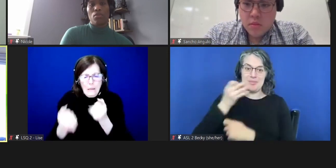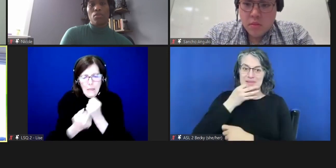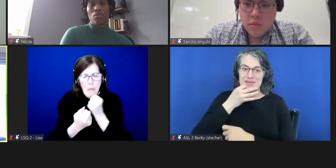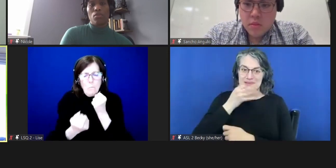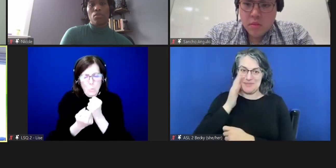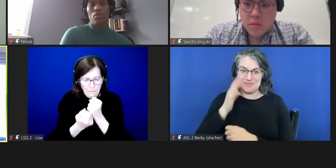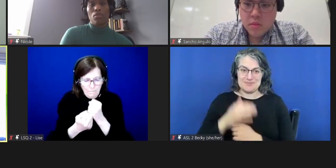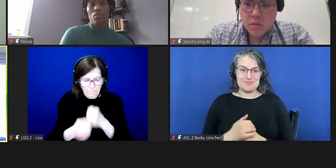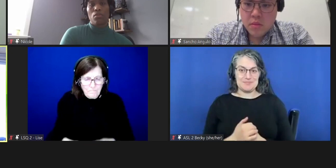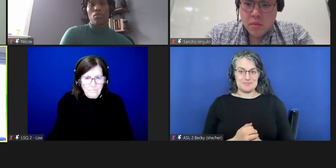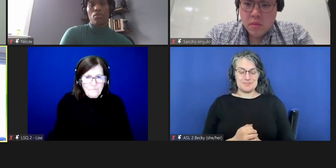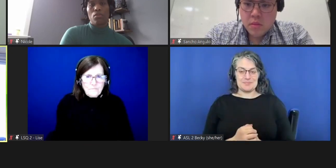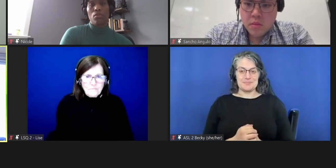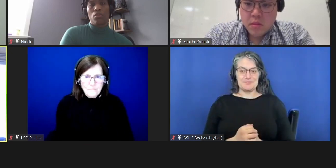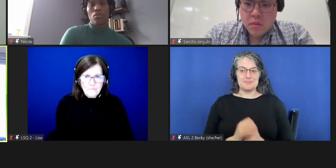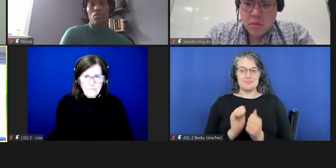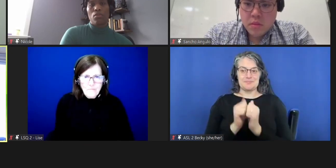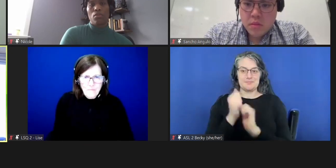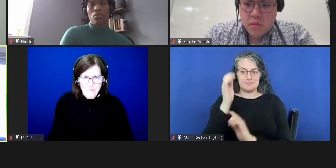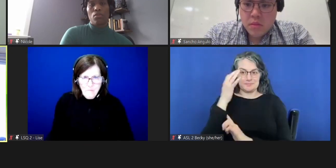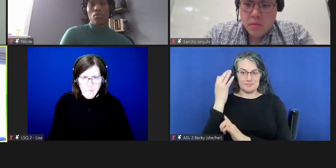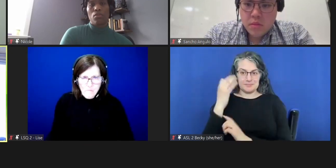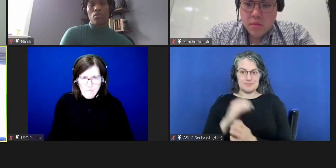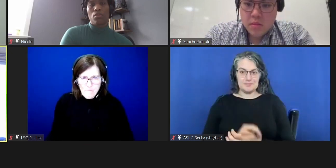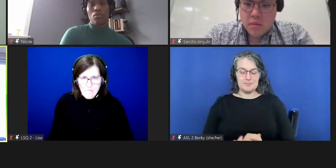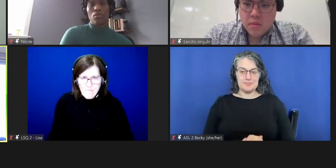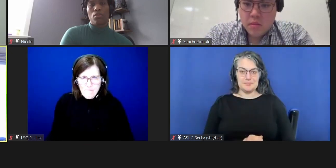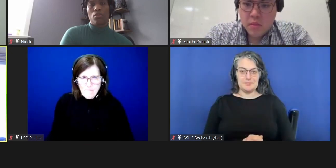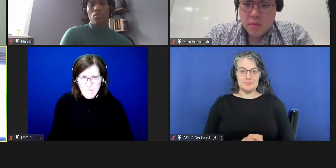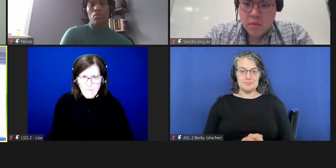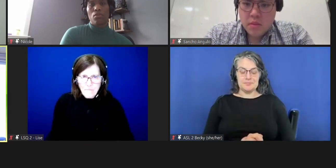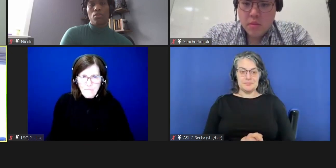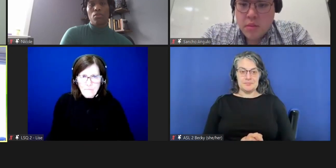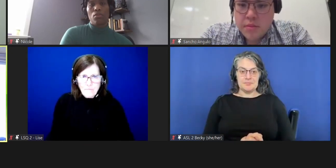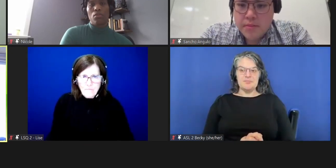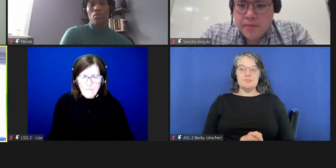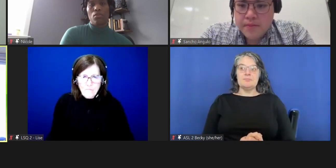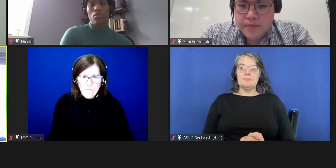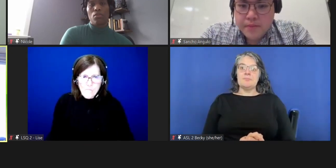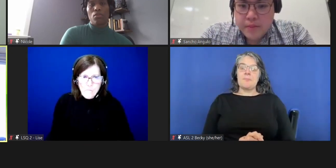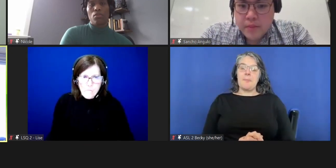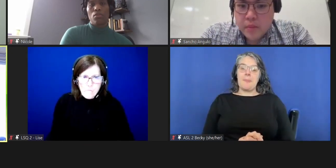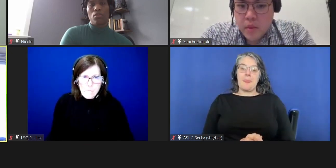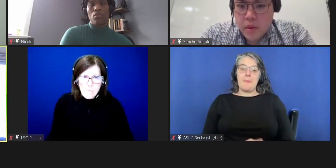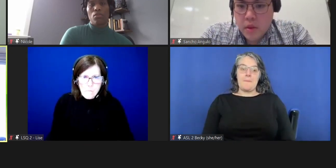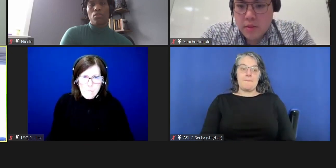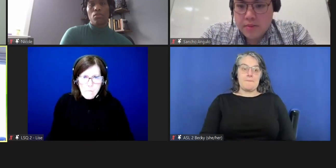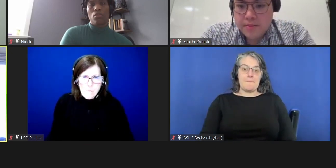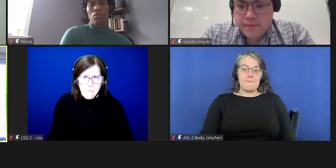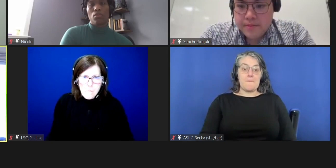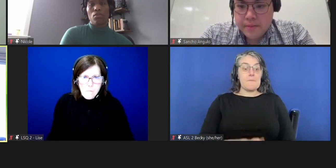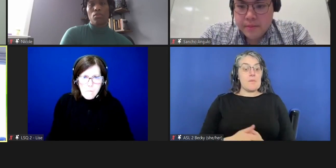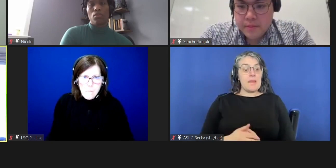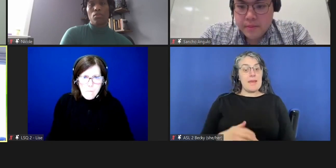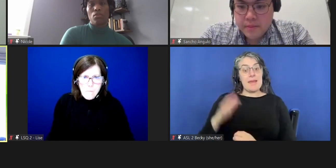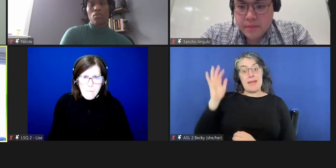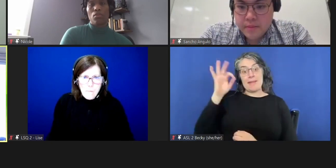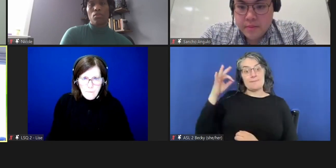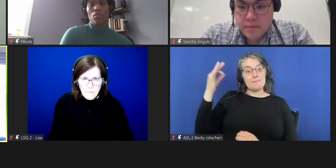En français, on dit que c'est un moment déclencheur, un point de sort of a departure point where we say